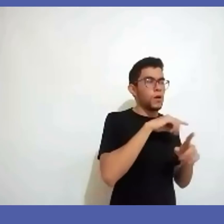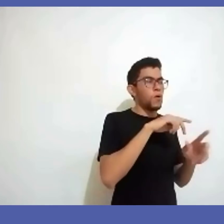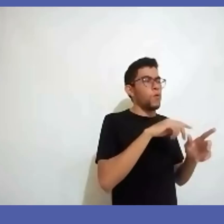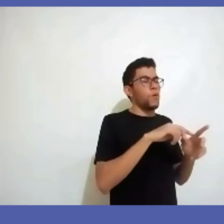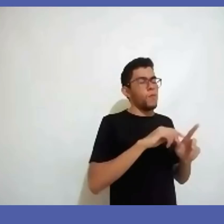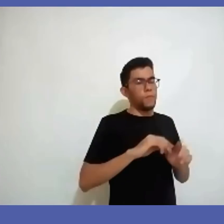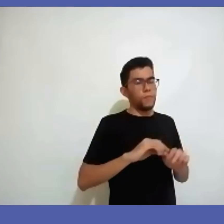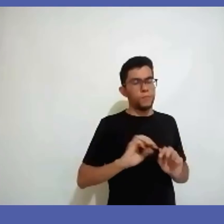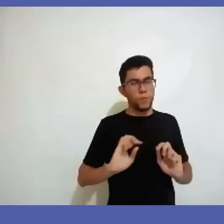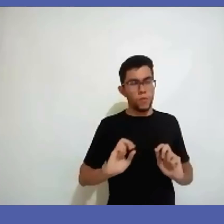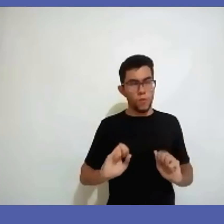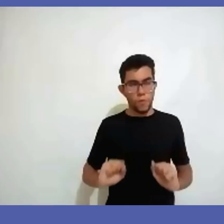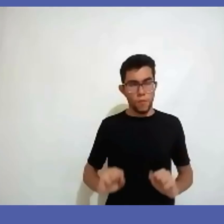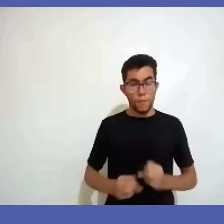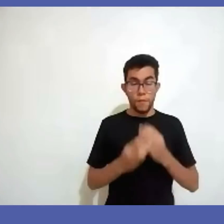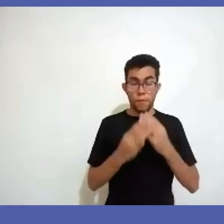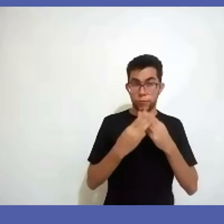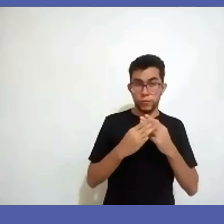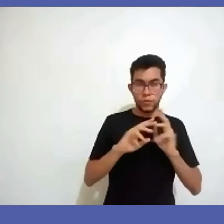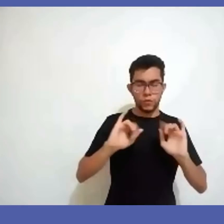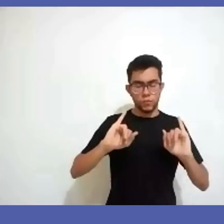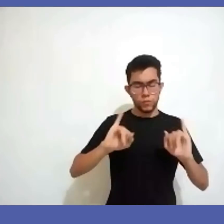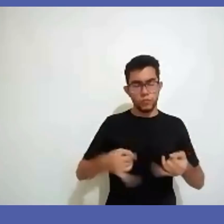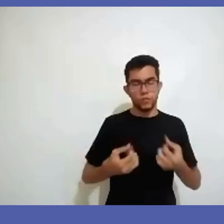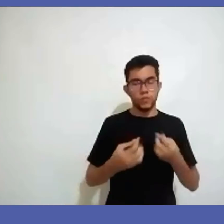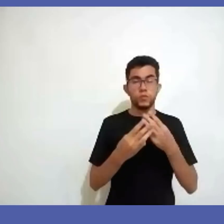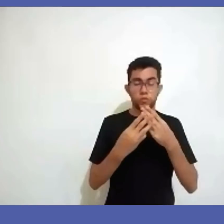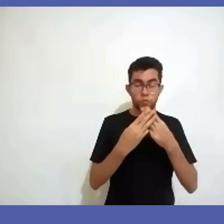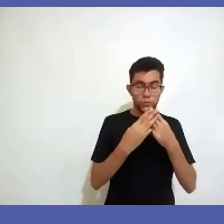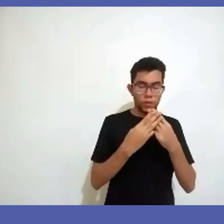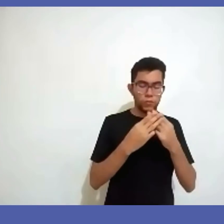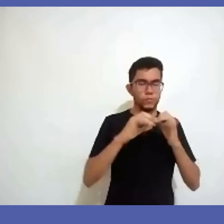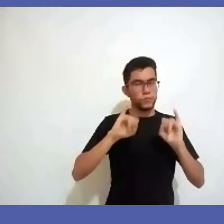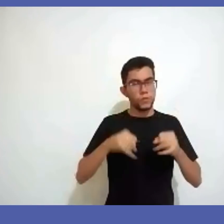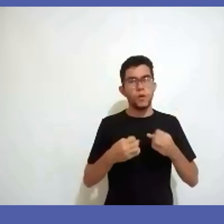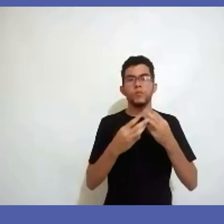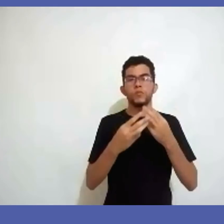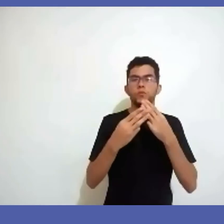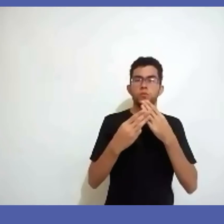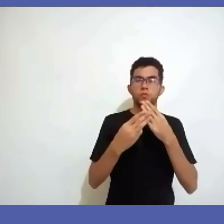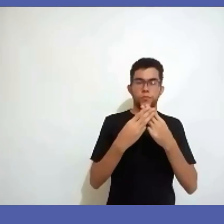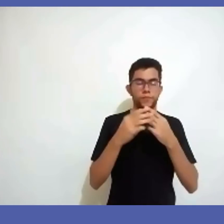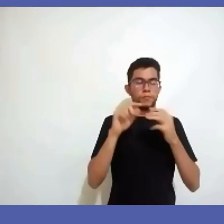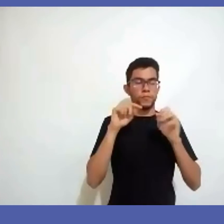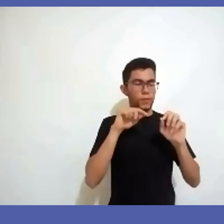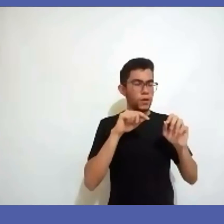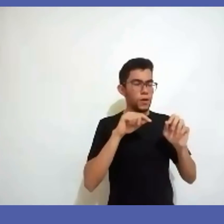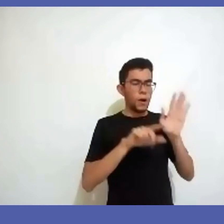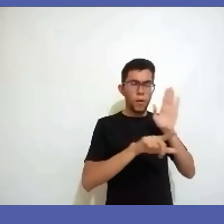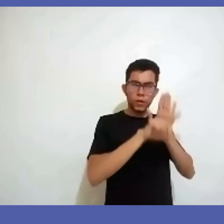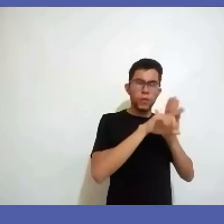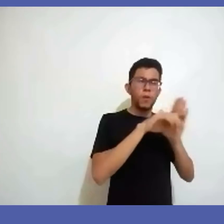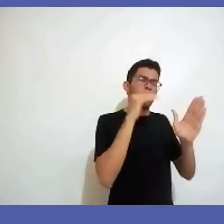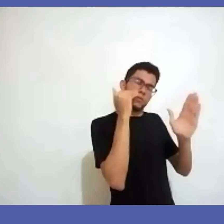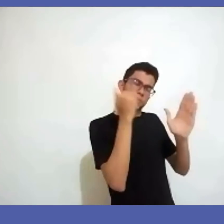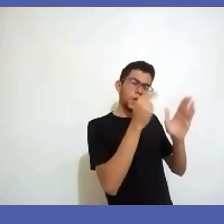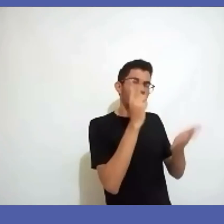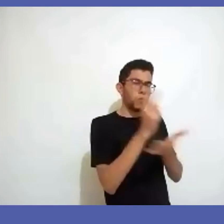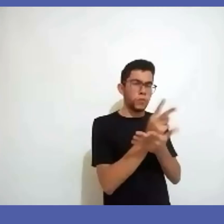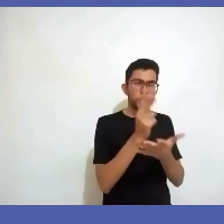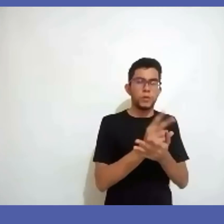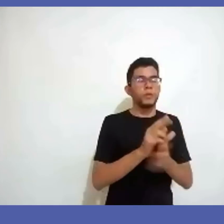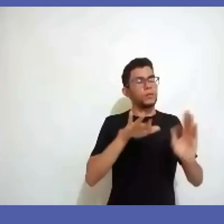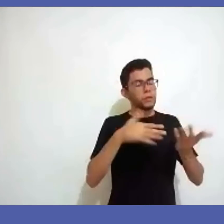viviam, embora em outros países, mas viviam ainda conservando suas tradições. Isso então trouxe muitas perseguições,